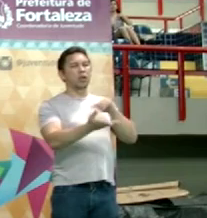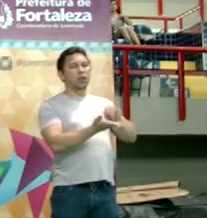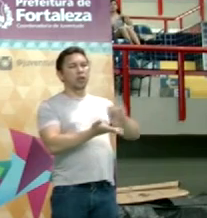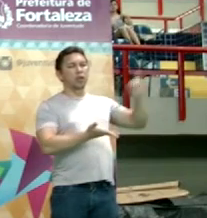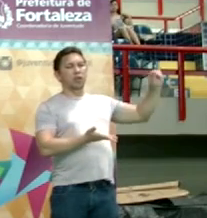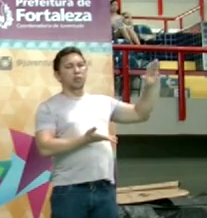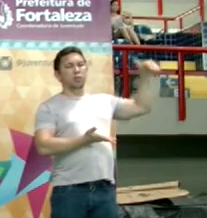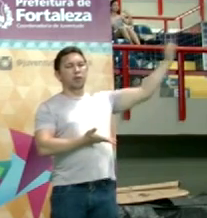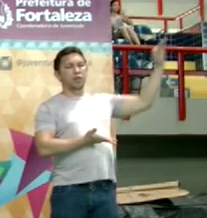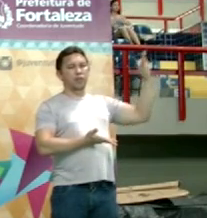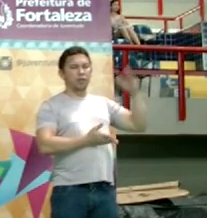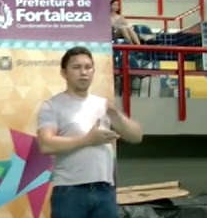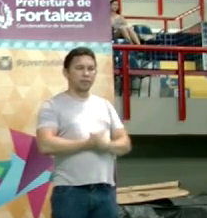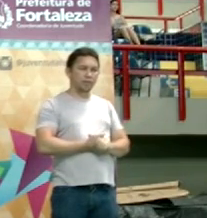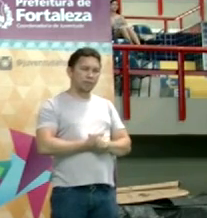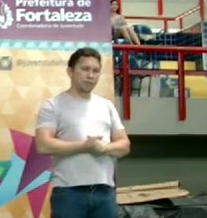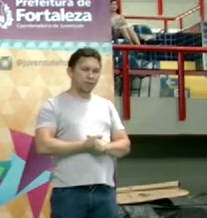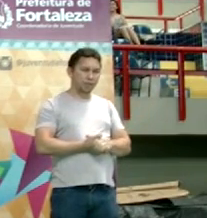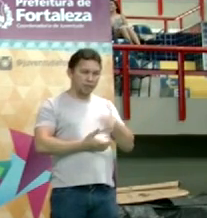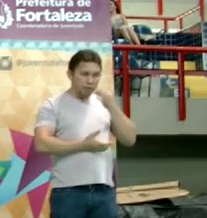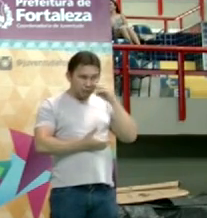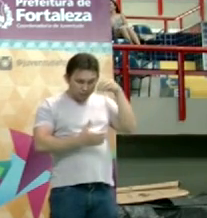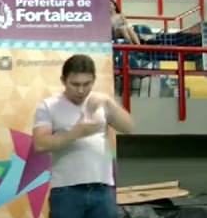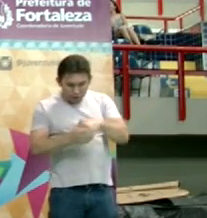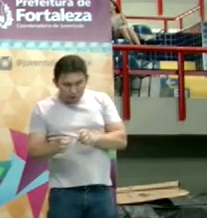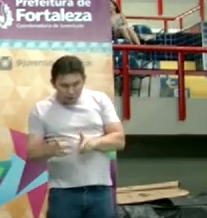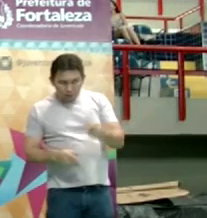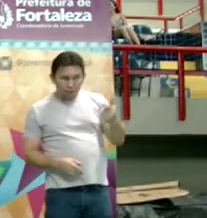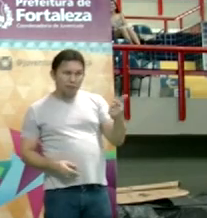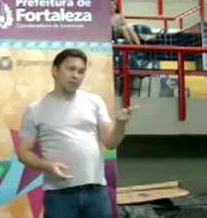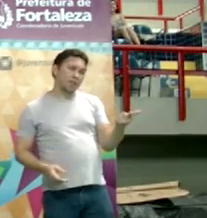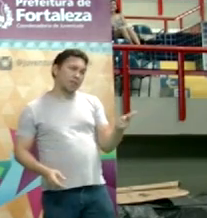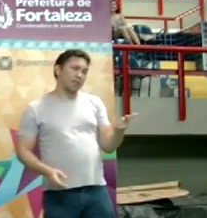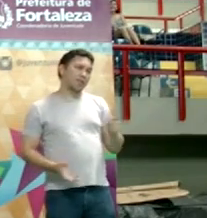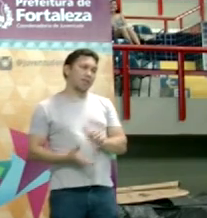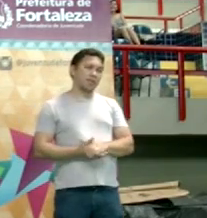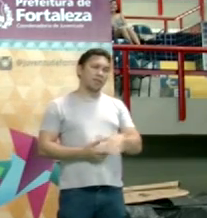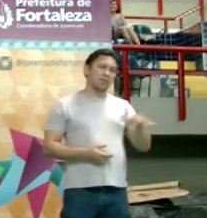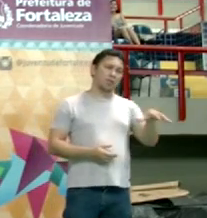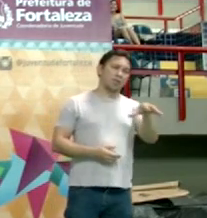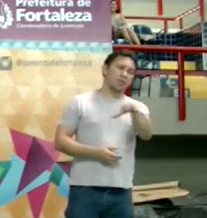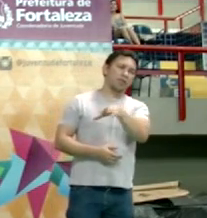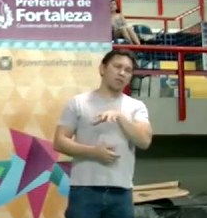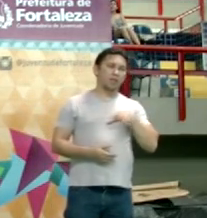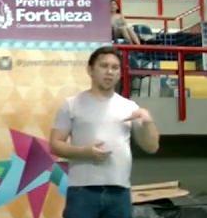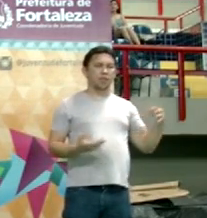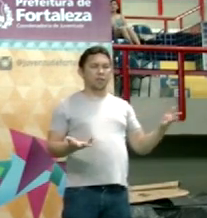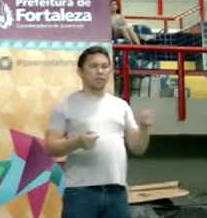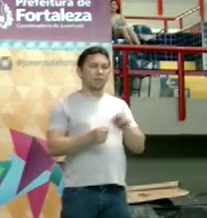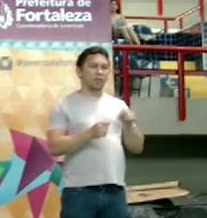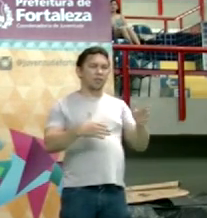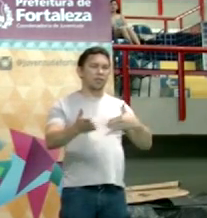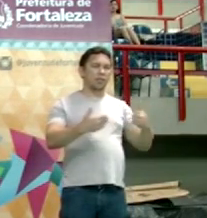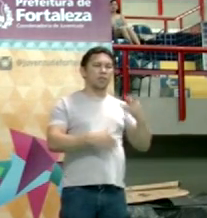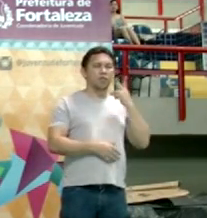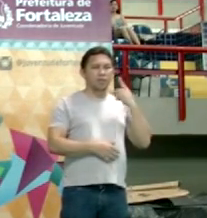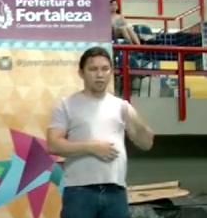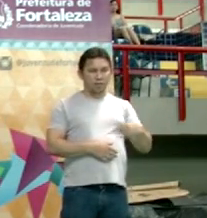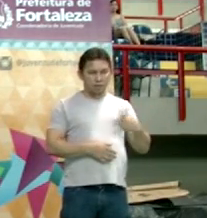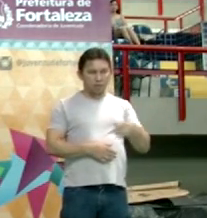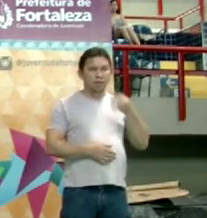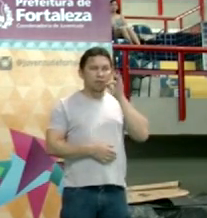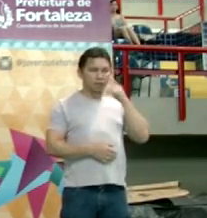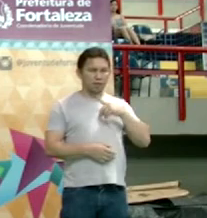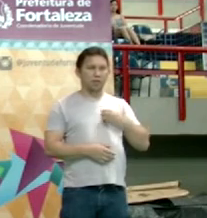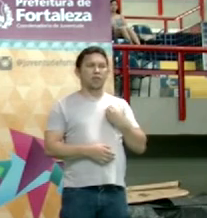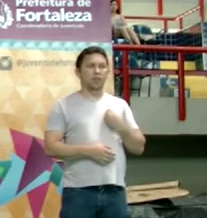mercado externo. Não tinha café para o mercado interno? Não tinha, né? Nas regiões que também produziam, por exemplo, no Ceará. Aqui no Ceará a gente